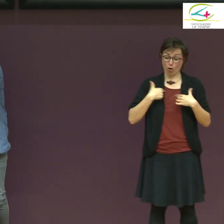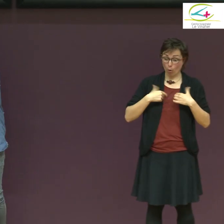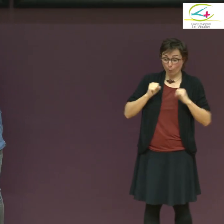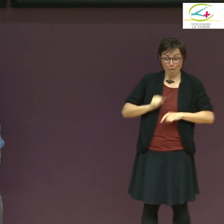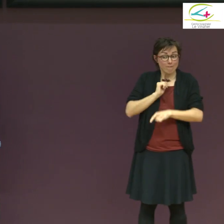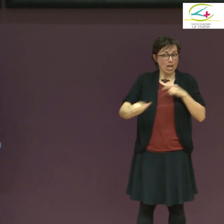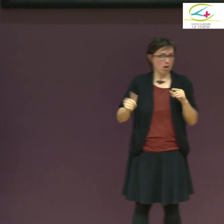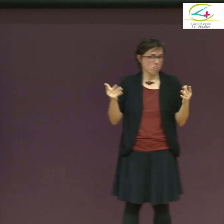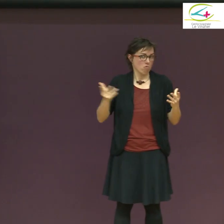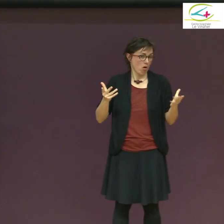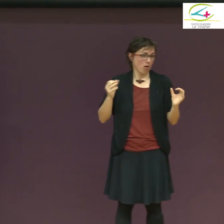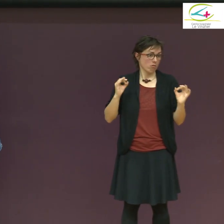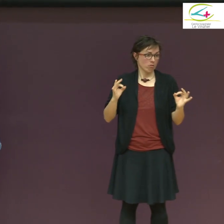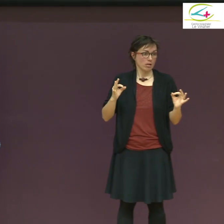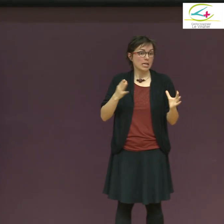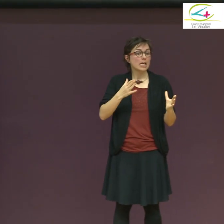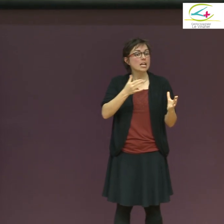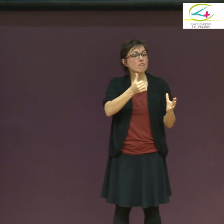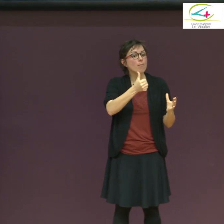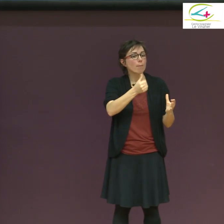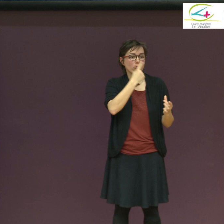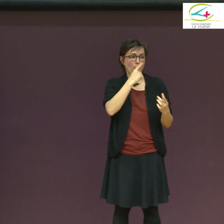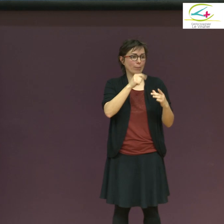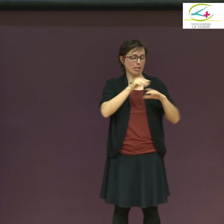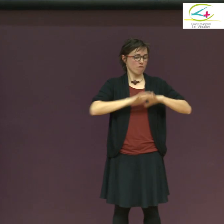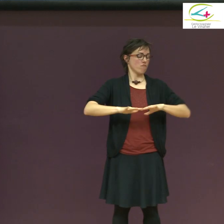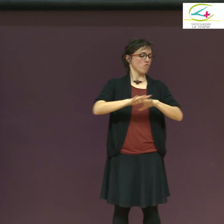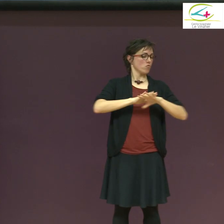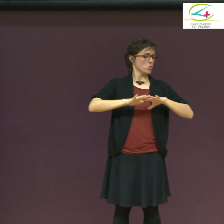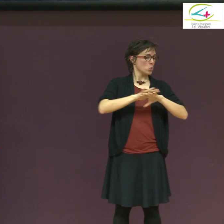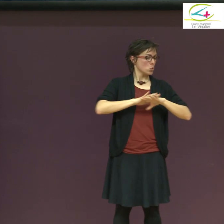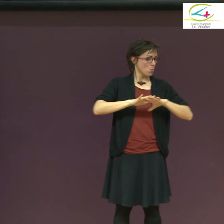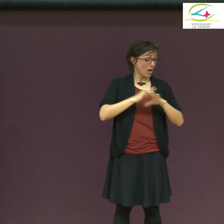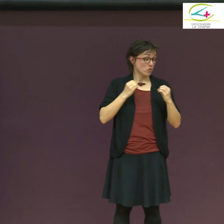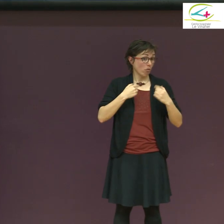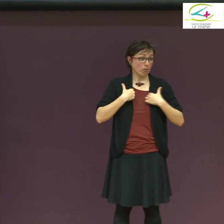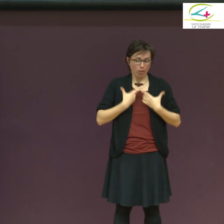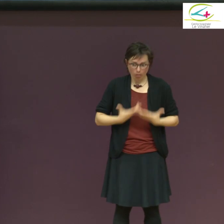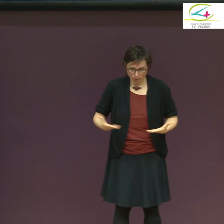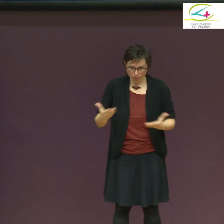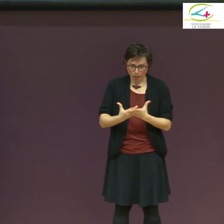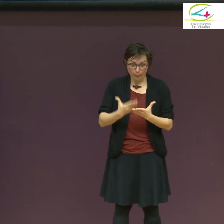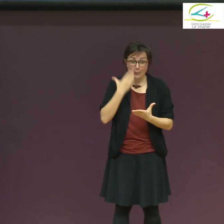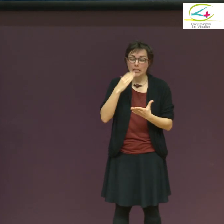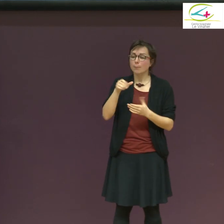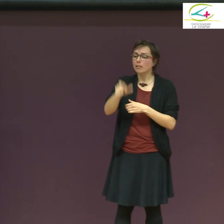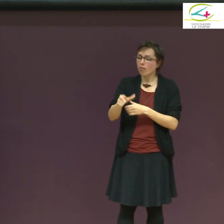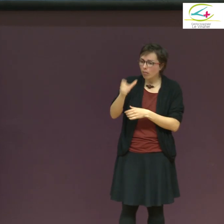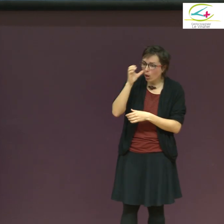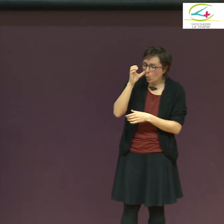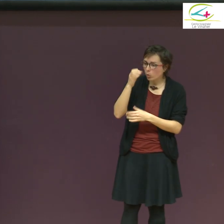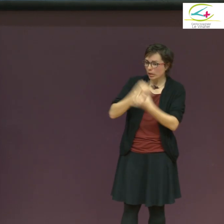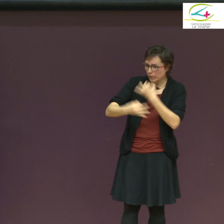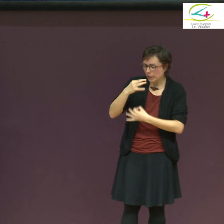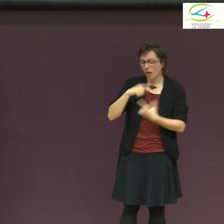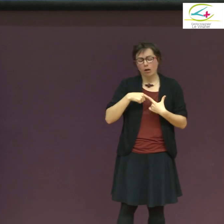hein, et ça vous paraît assez fou, mais je crois qu'on est souvent assez impuissant quand on écoute quelqu'un qui parle de